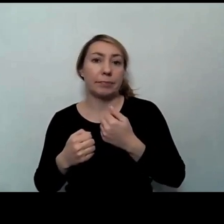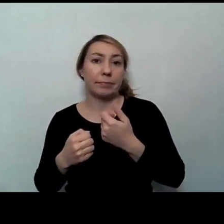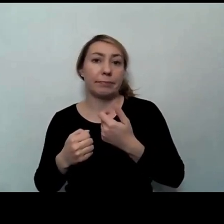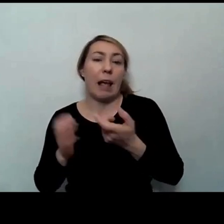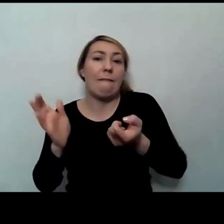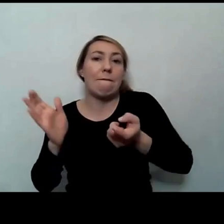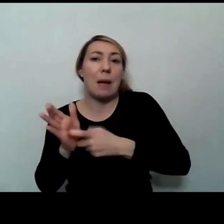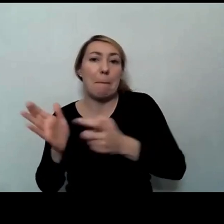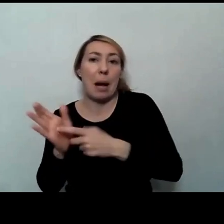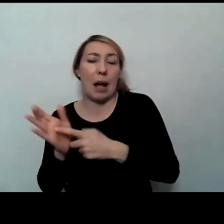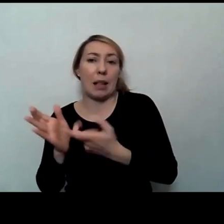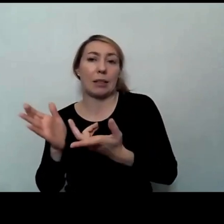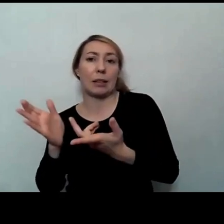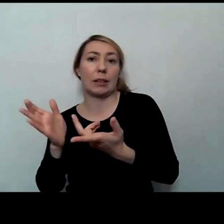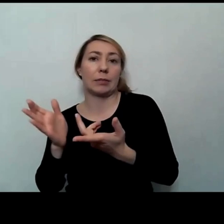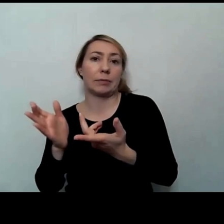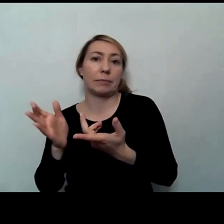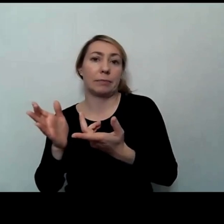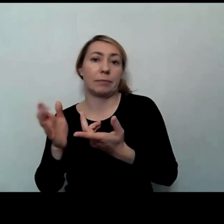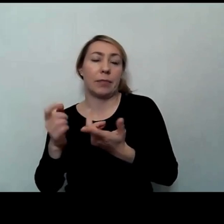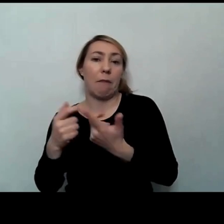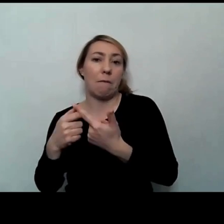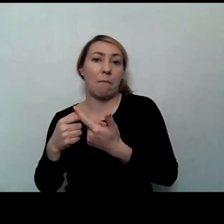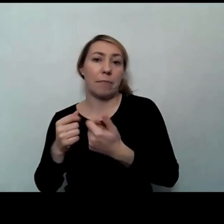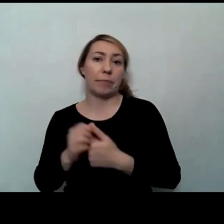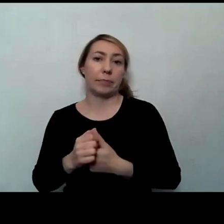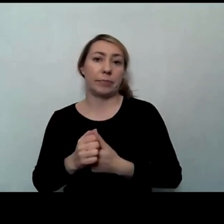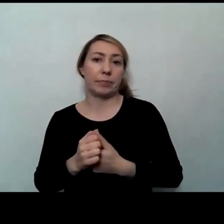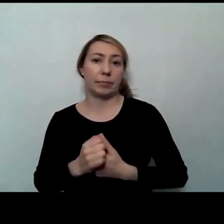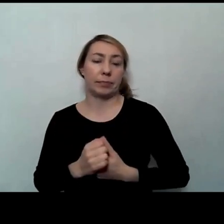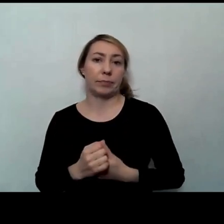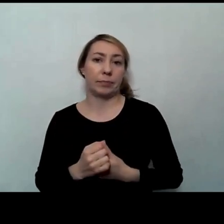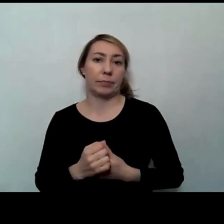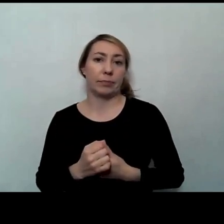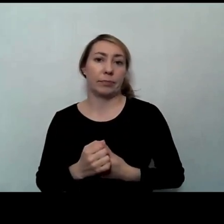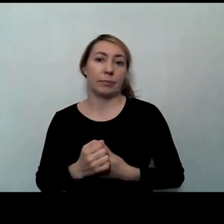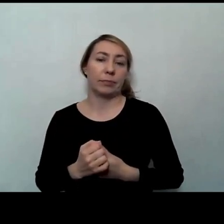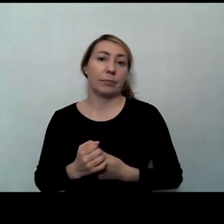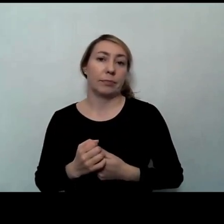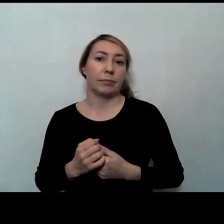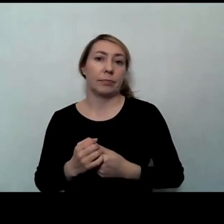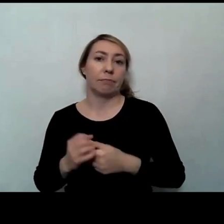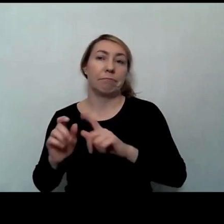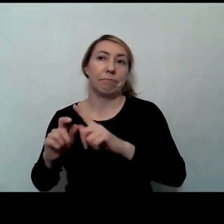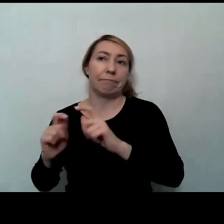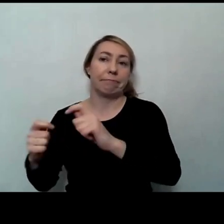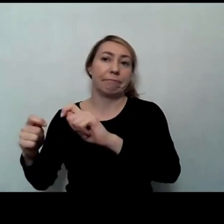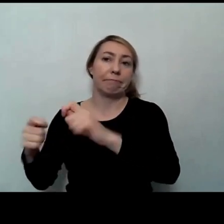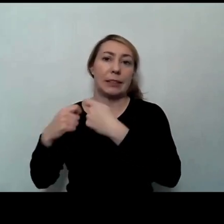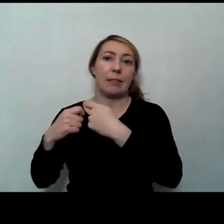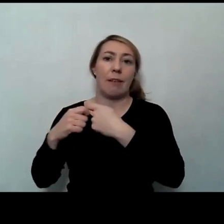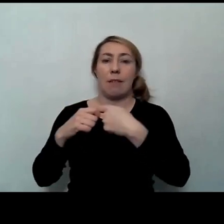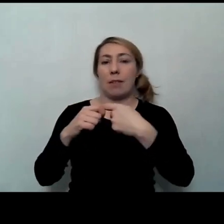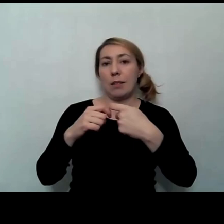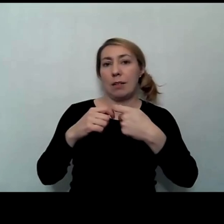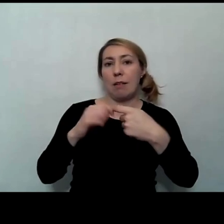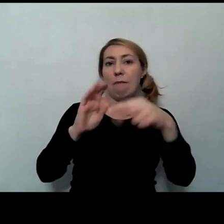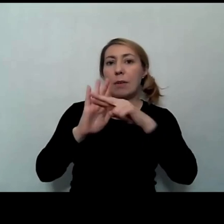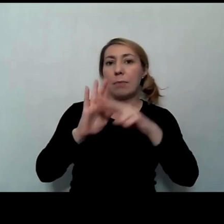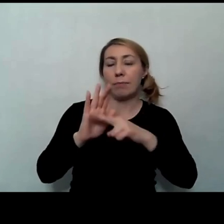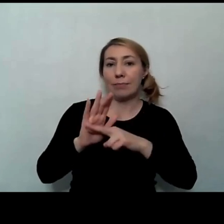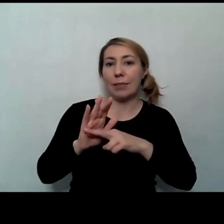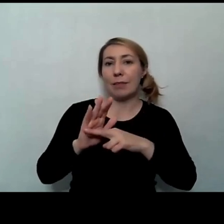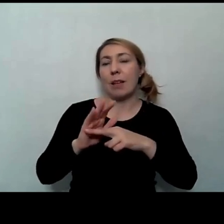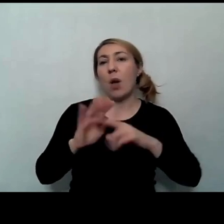też wymogi, które skądinąd narzucają nam dzisiaj, na przykład standardy tekstu łatwego